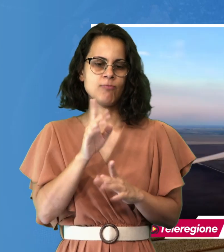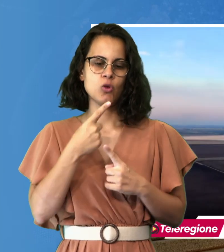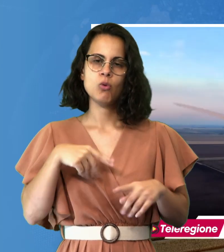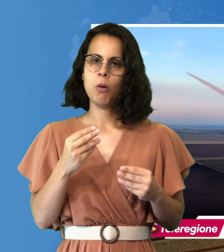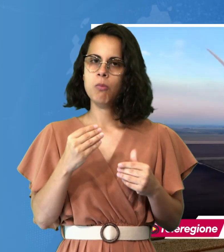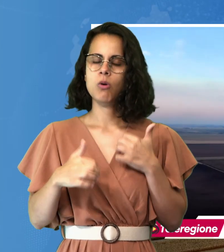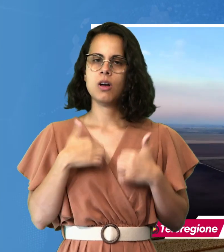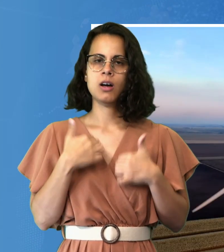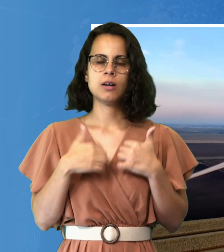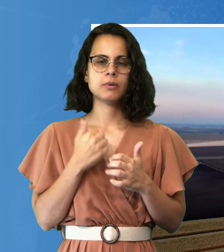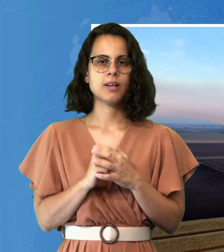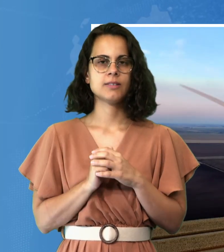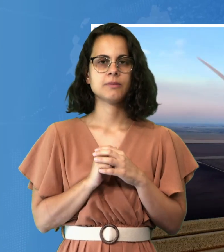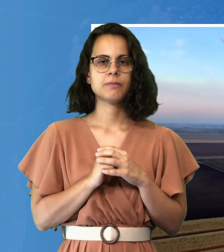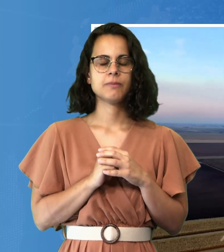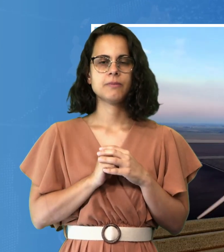molto contrariati.